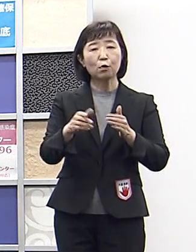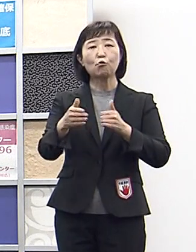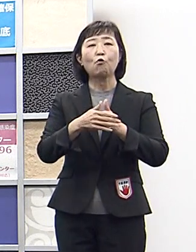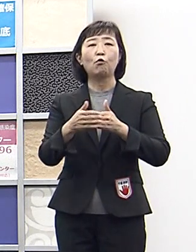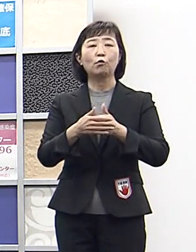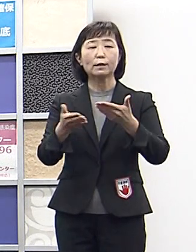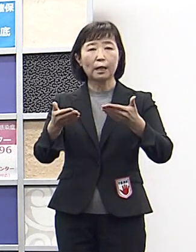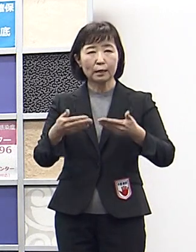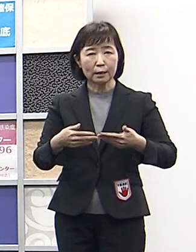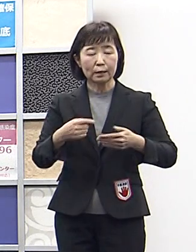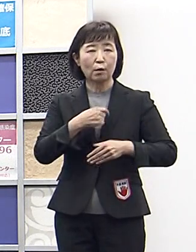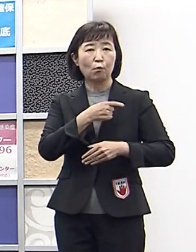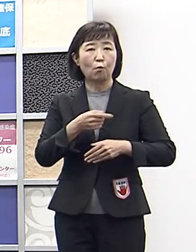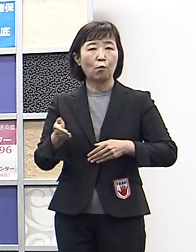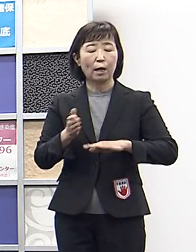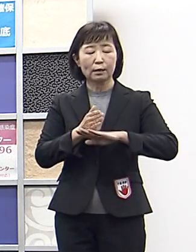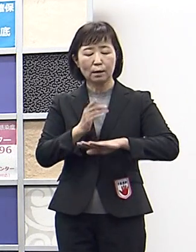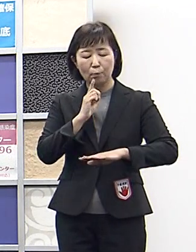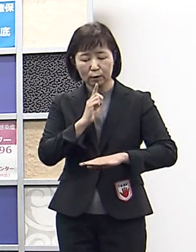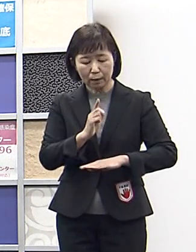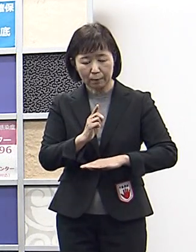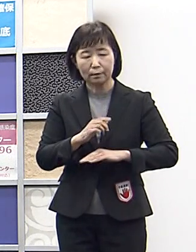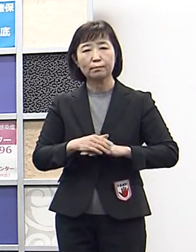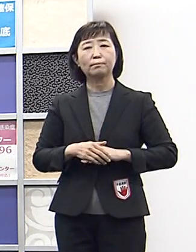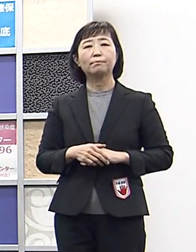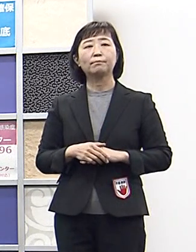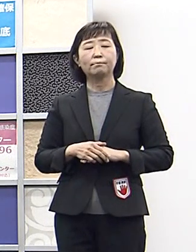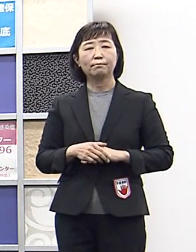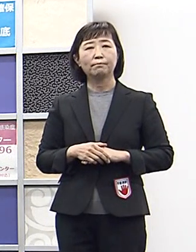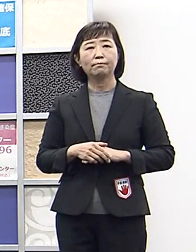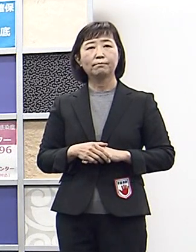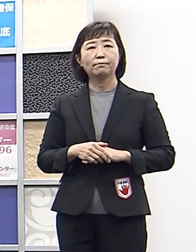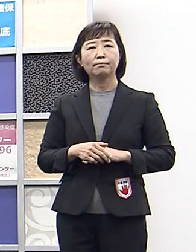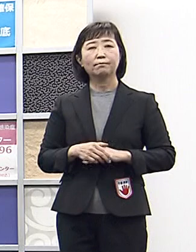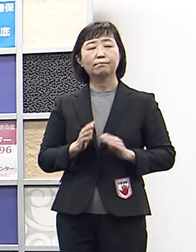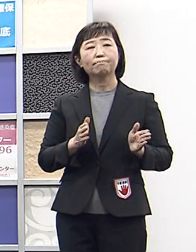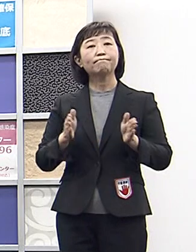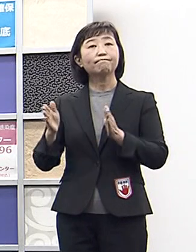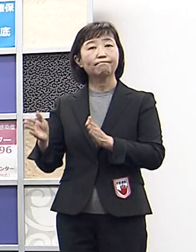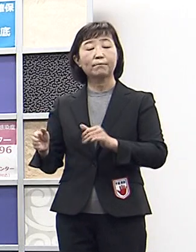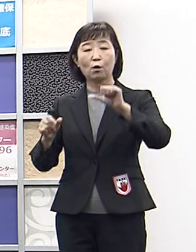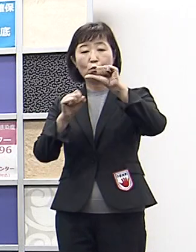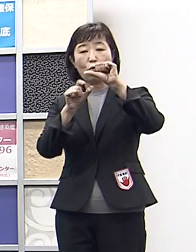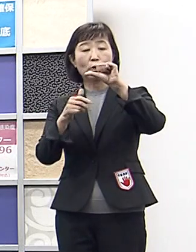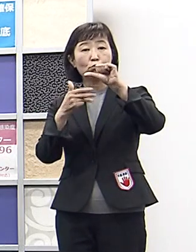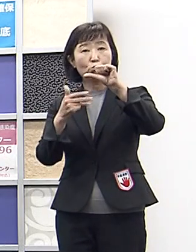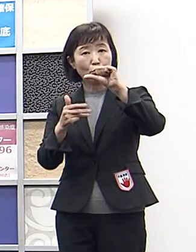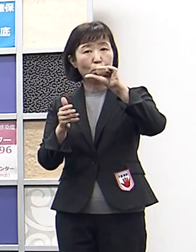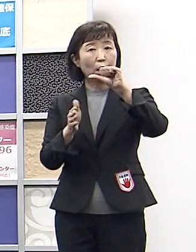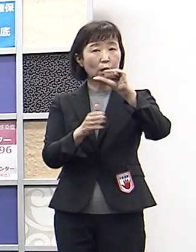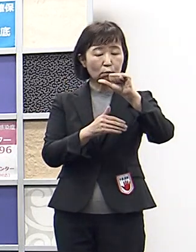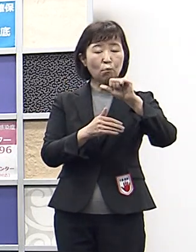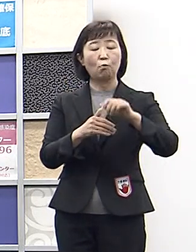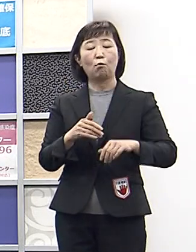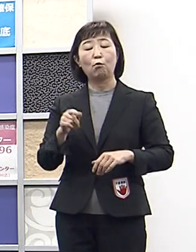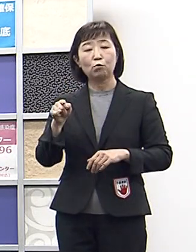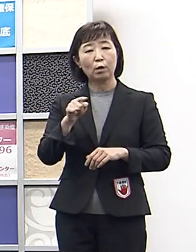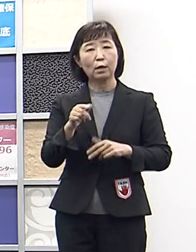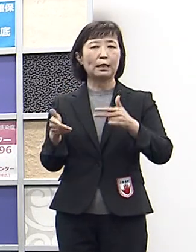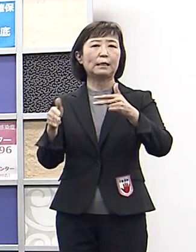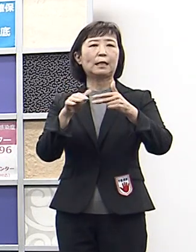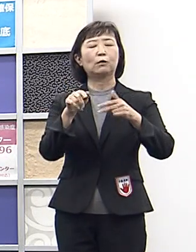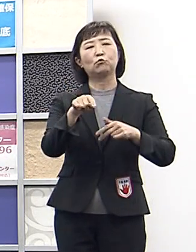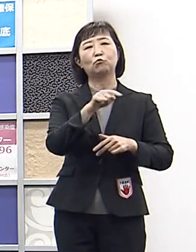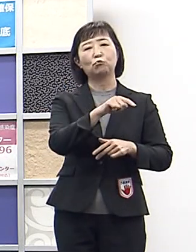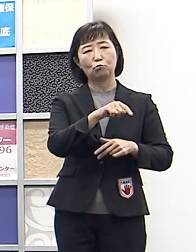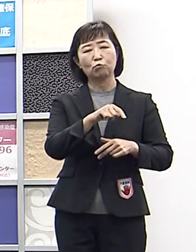場をお借りいたしまして心から感謝を申し上げます5月8日以降ですがそれぞれの施設の責任